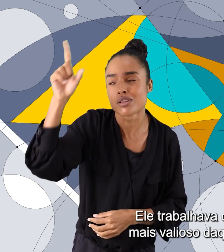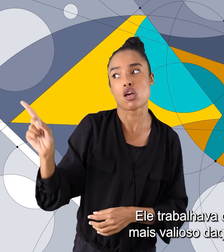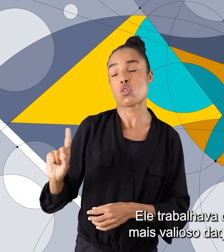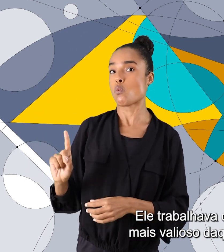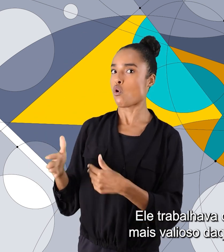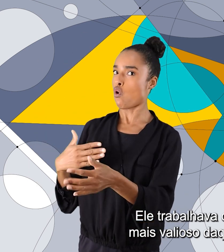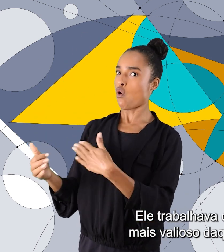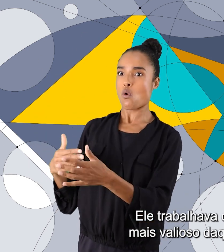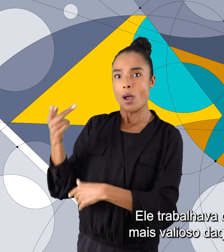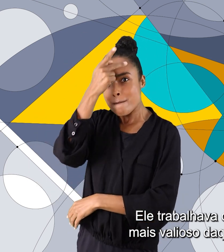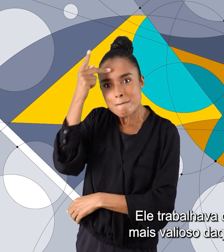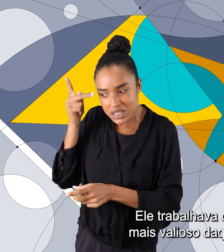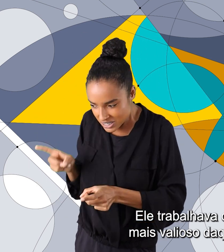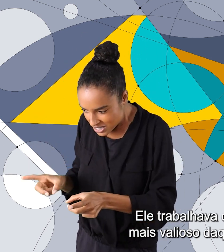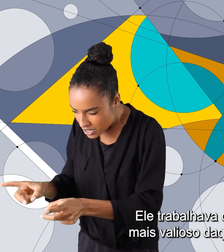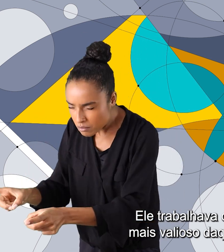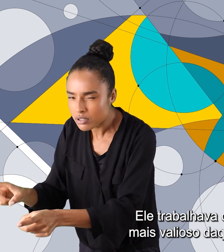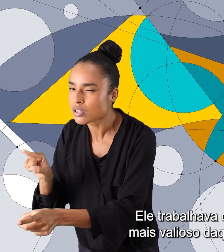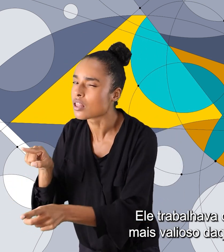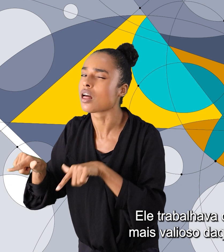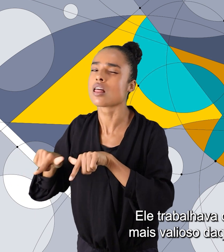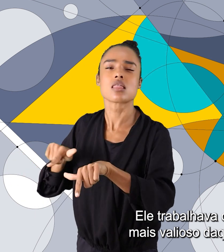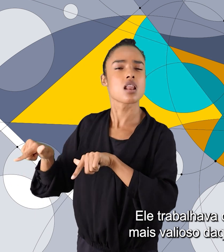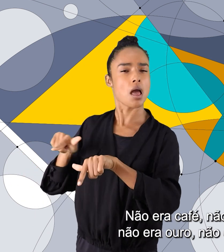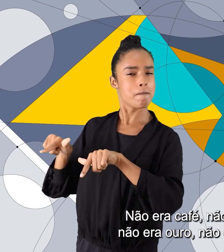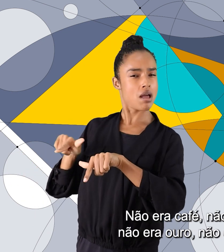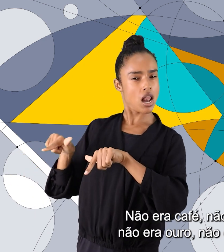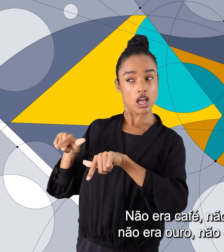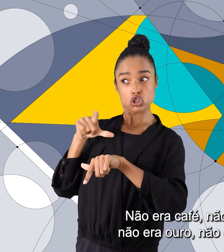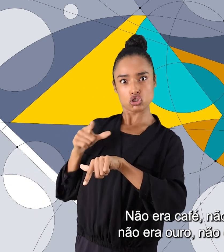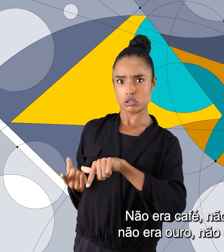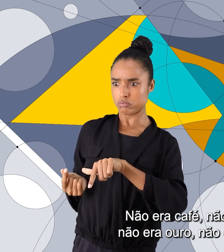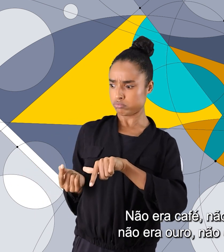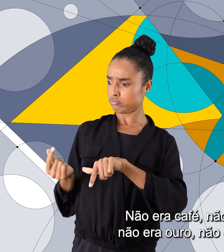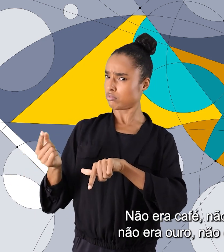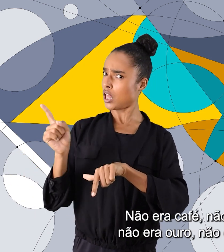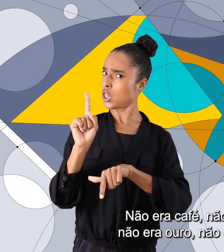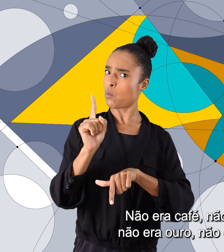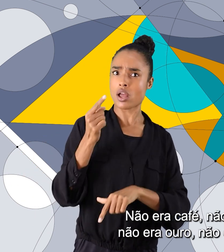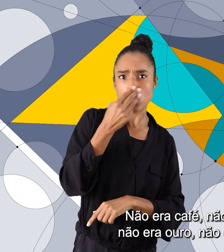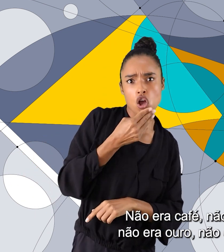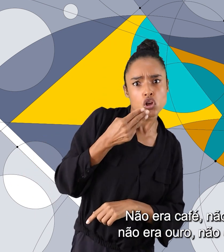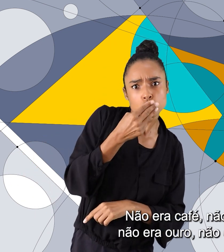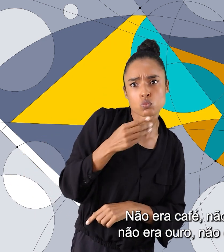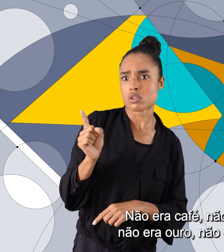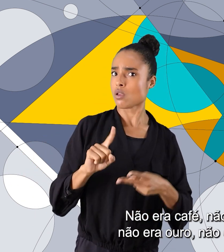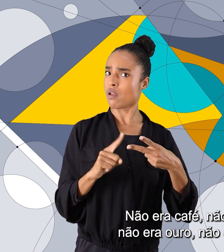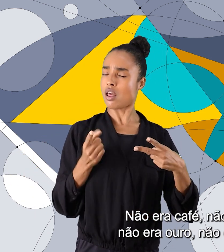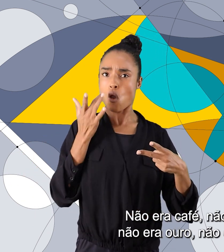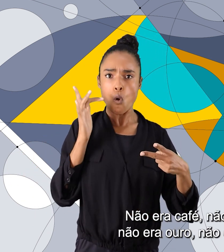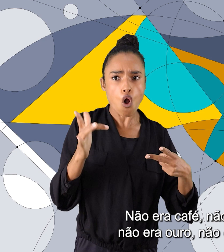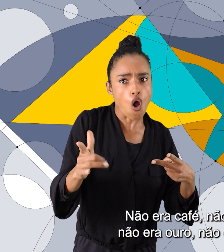Ele trabalhava com o bem mais valioso daquela época. Não era café, não era açúcar, não era ouro, não